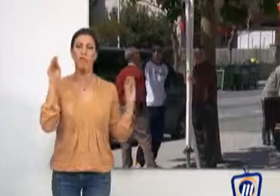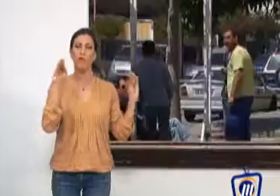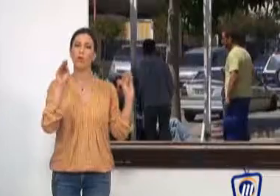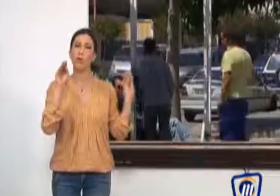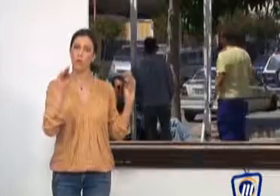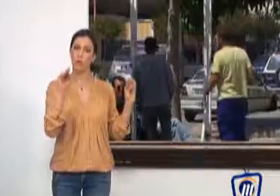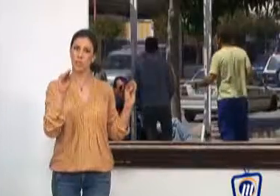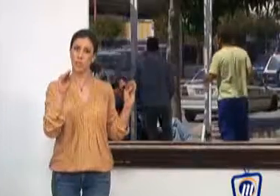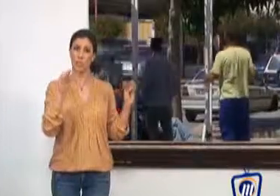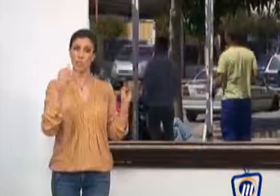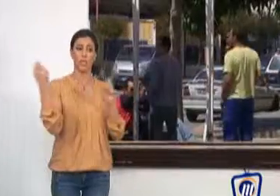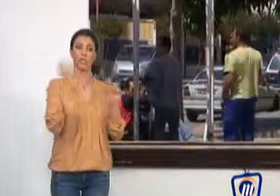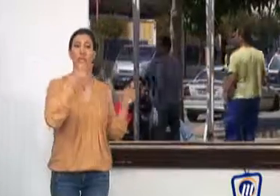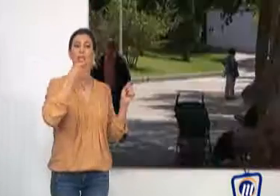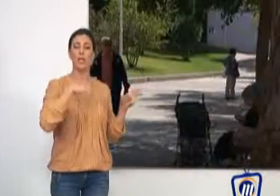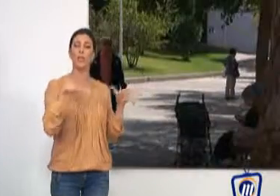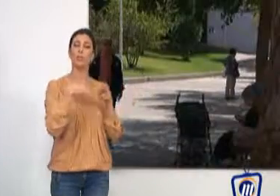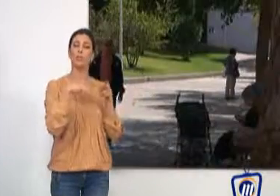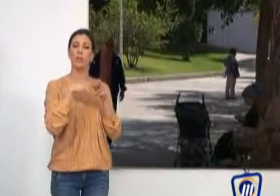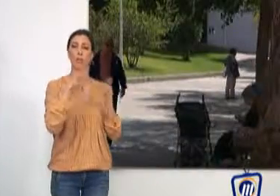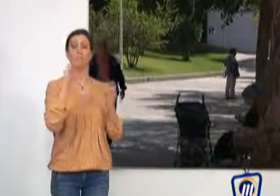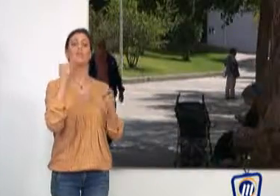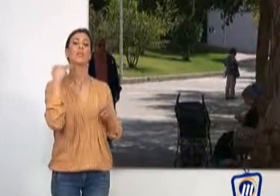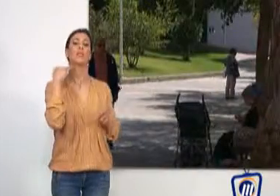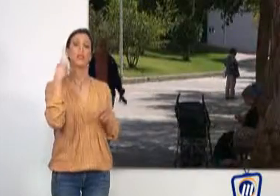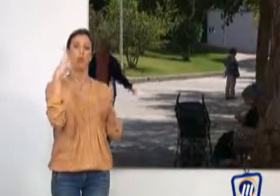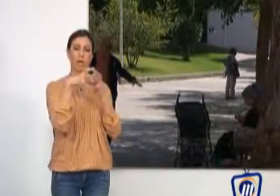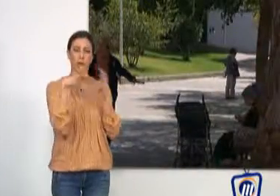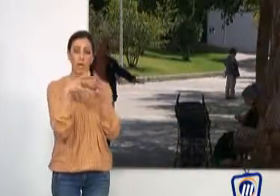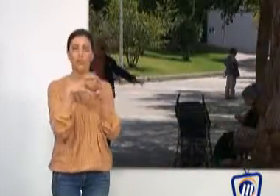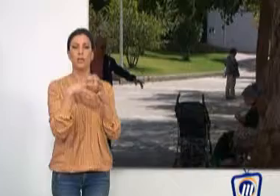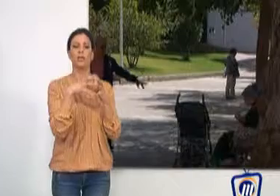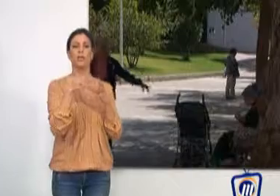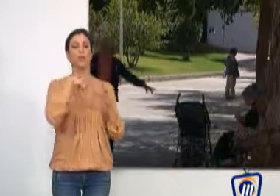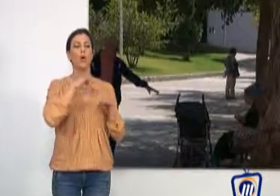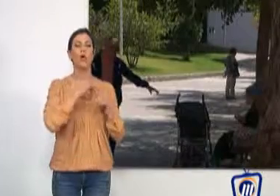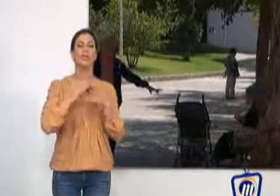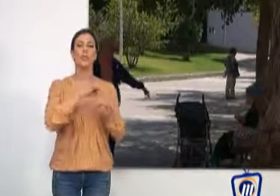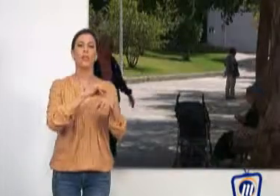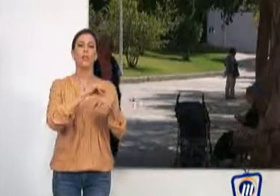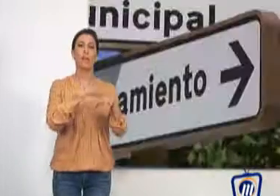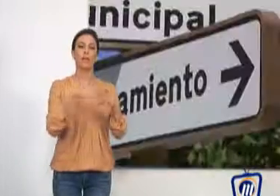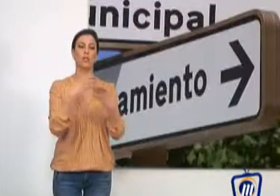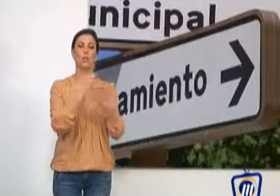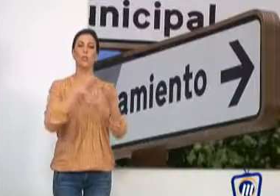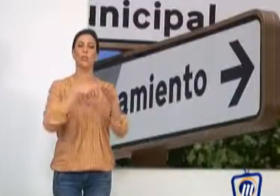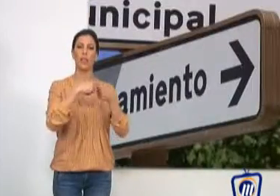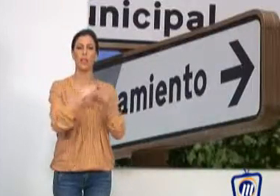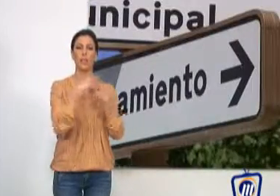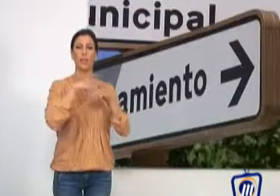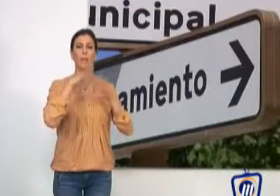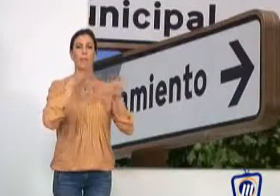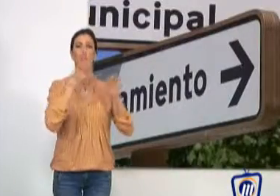los formadores que ponen la diputación de granada al servicio de los municipios en esta materia han orientado a los